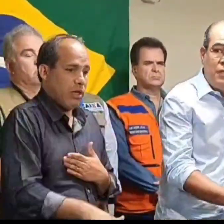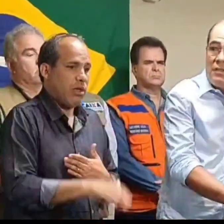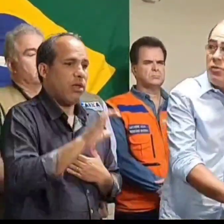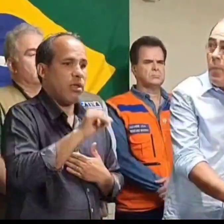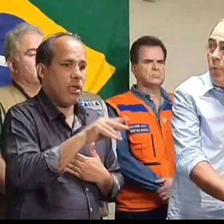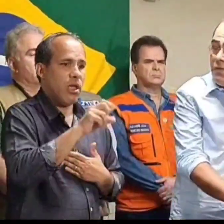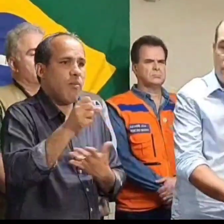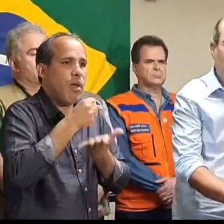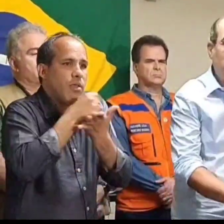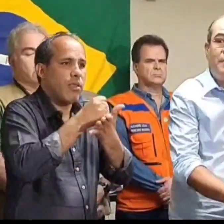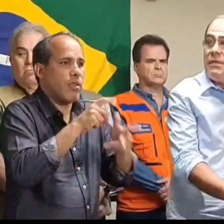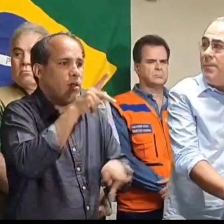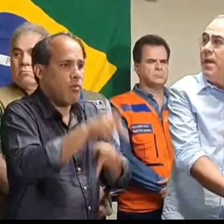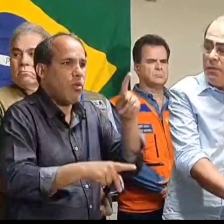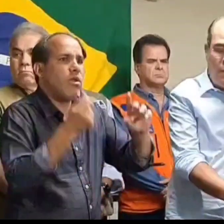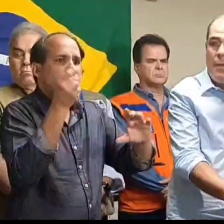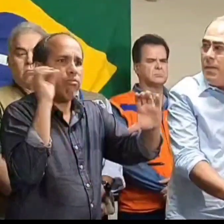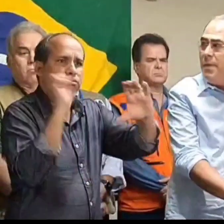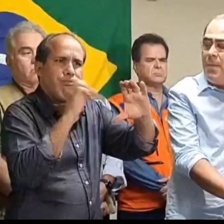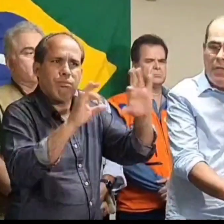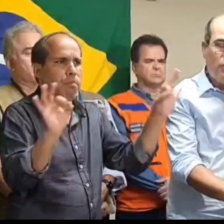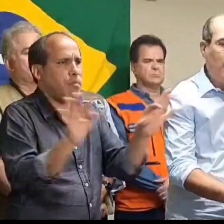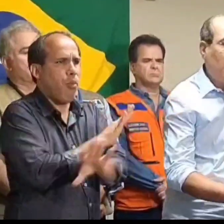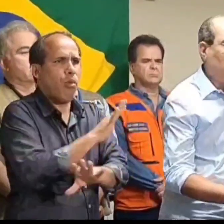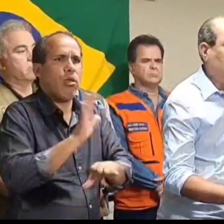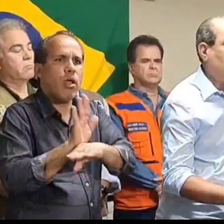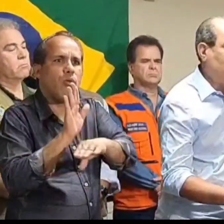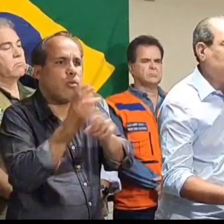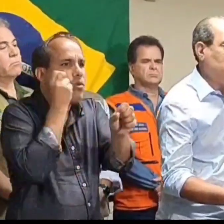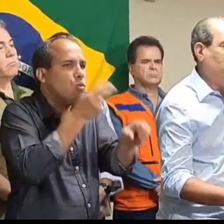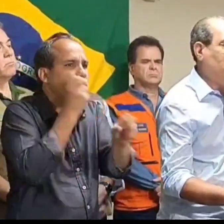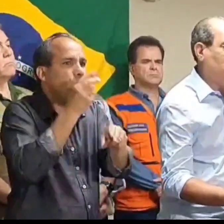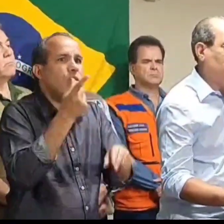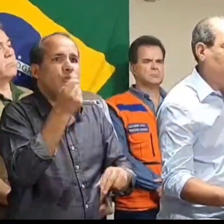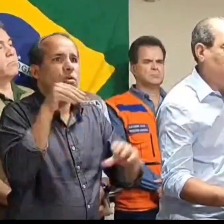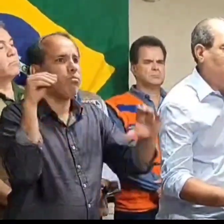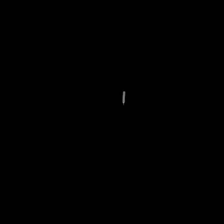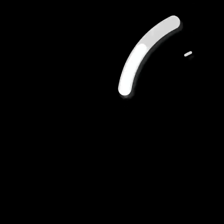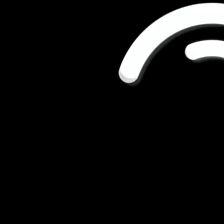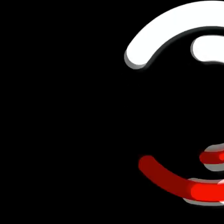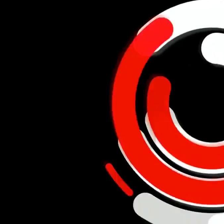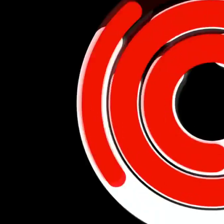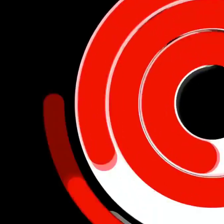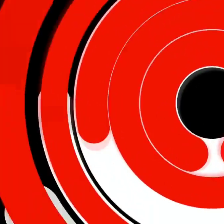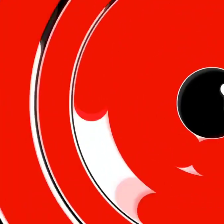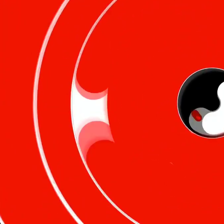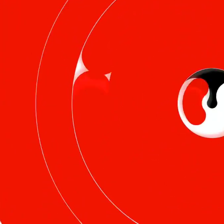dando assistência à população, para o ligamento. O dinheiro já está disponível em conta.